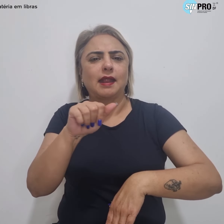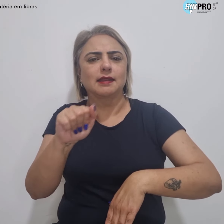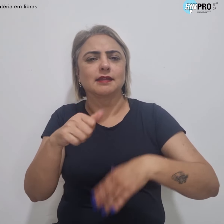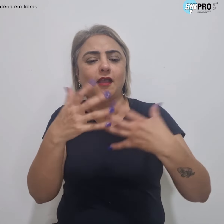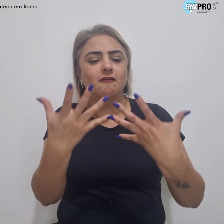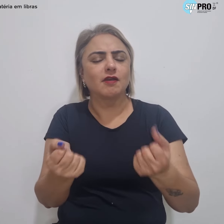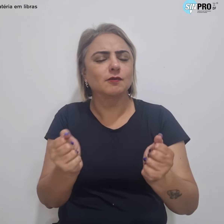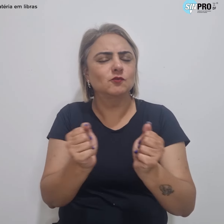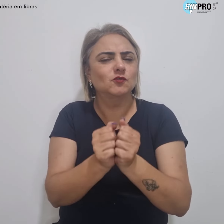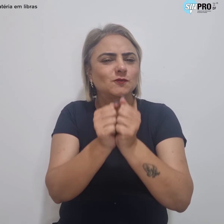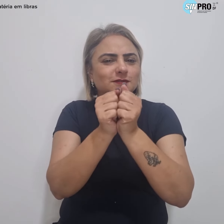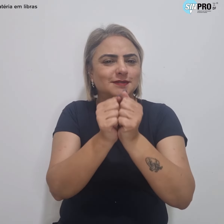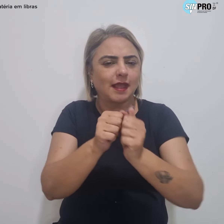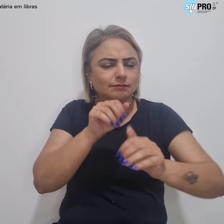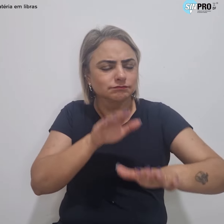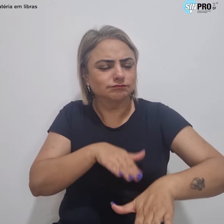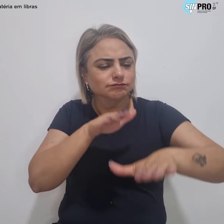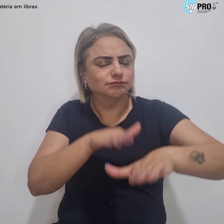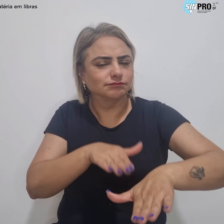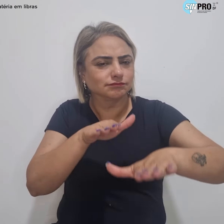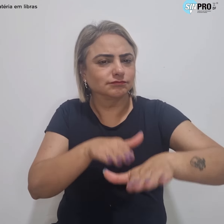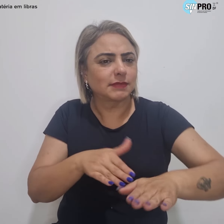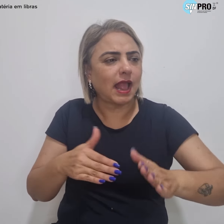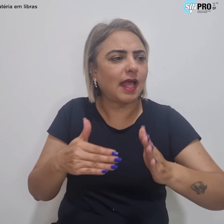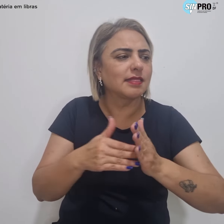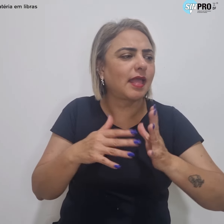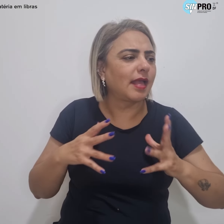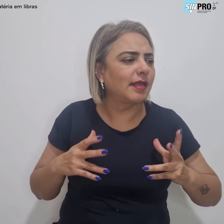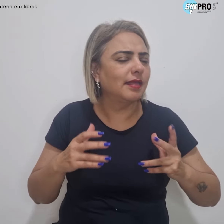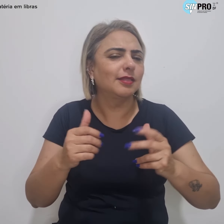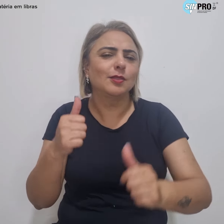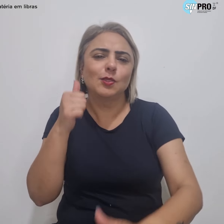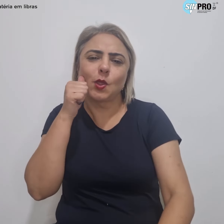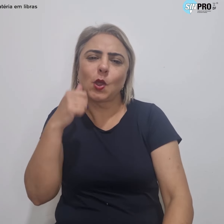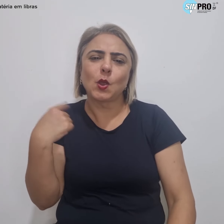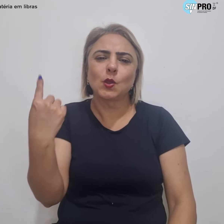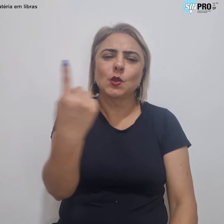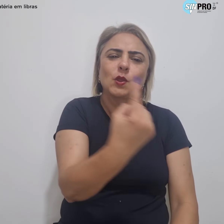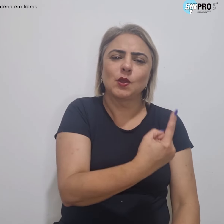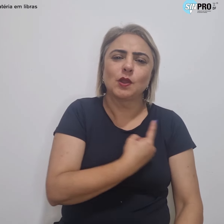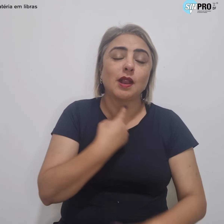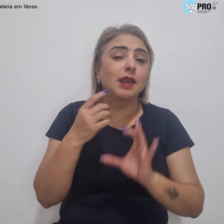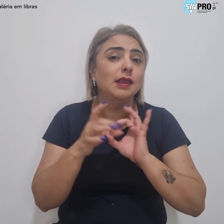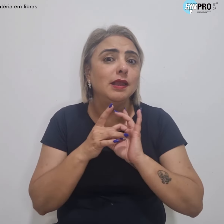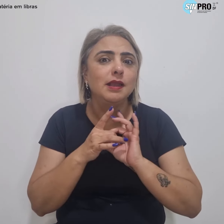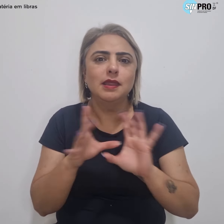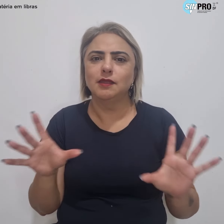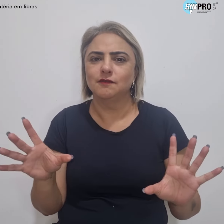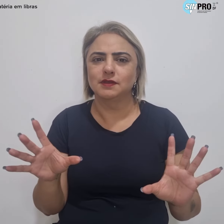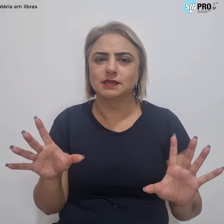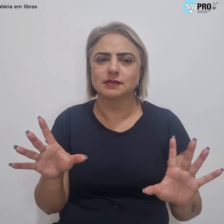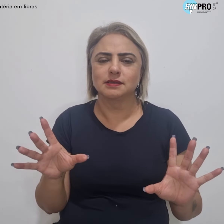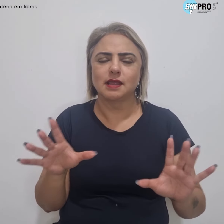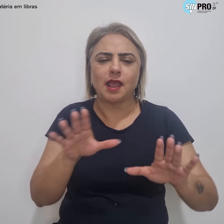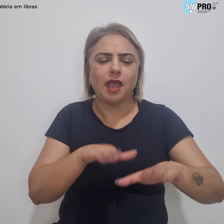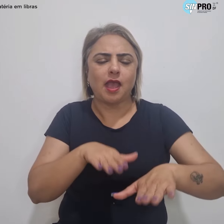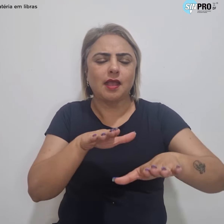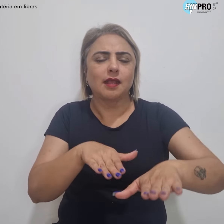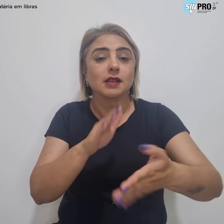juntas marchar até que todas nós sejamos livres. Essa ala já começou a